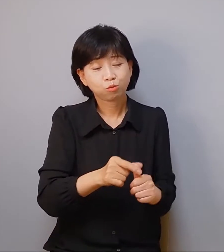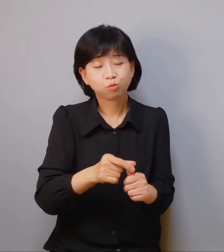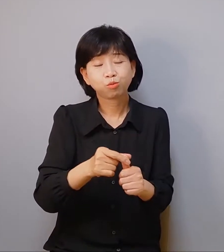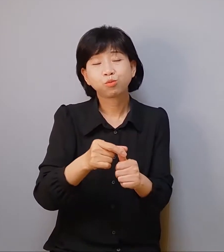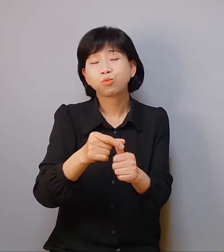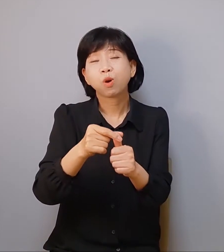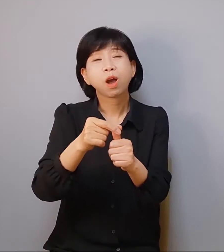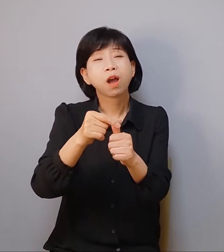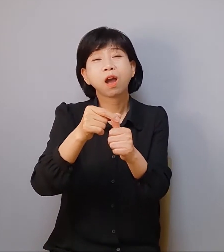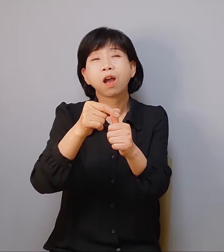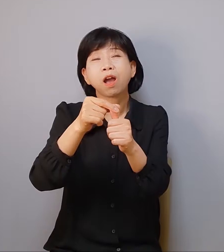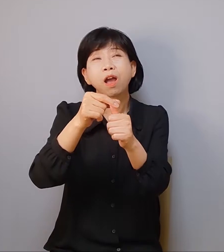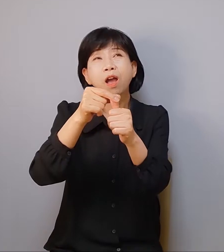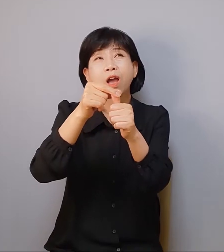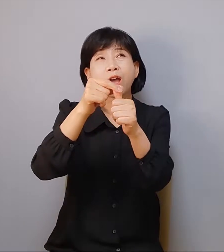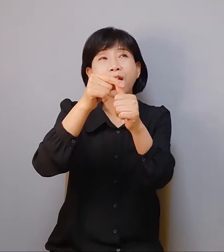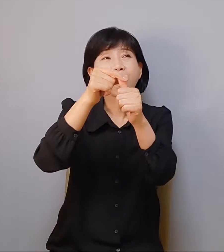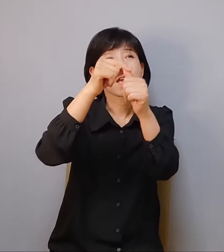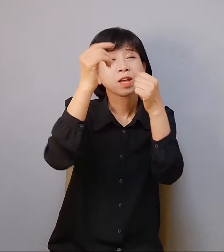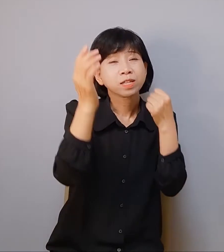나의